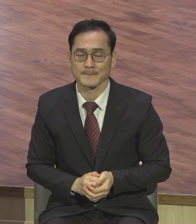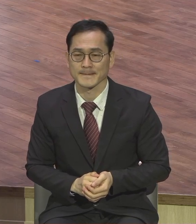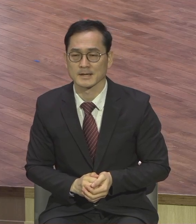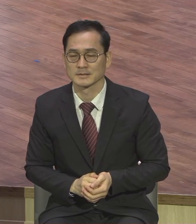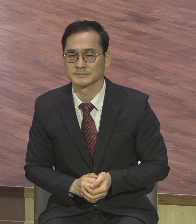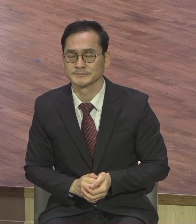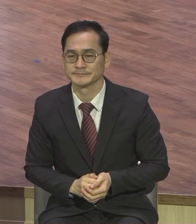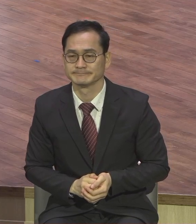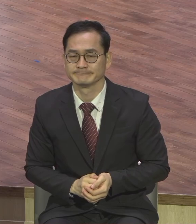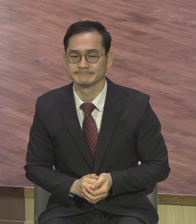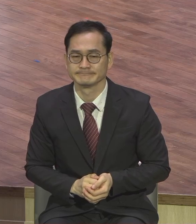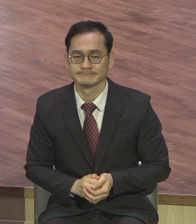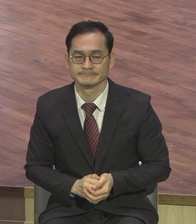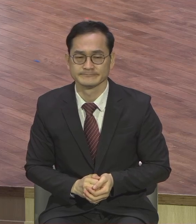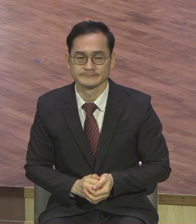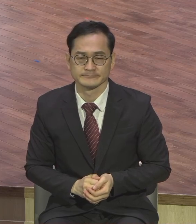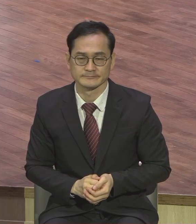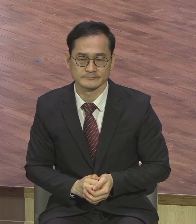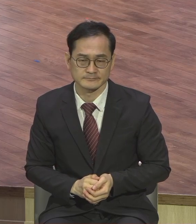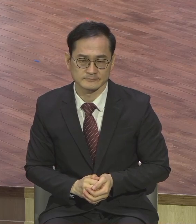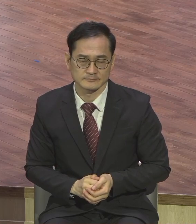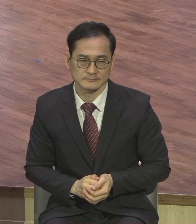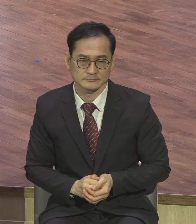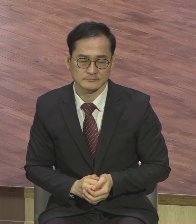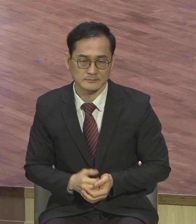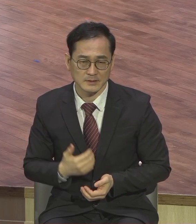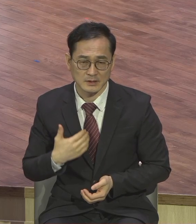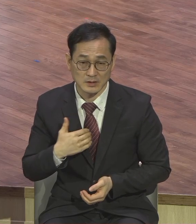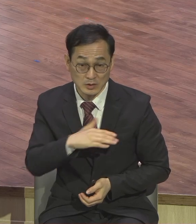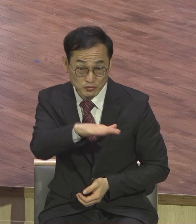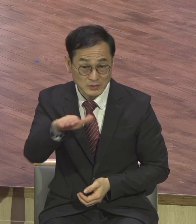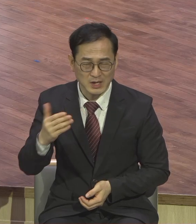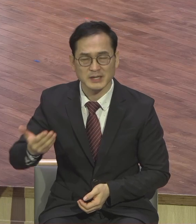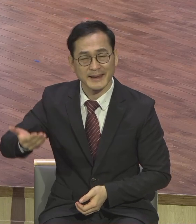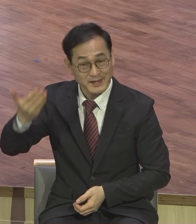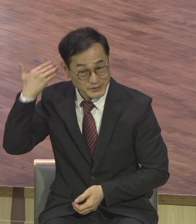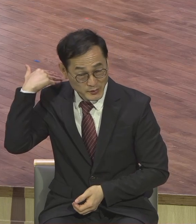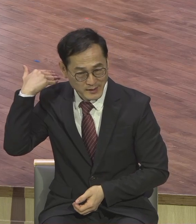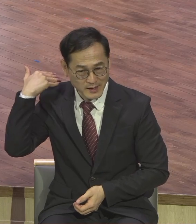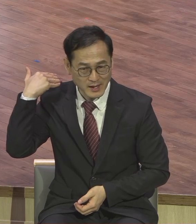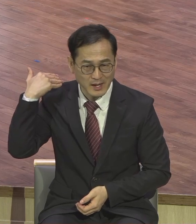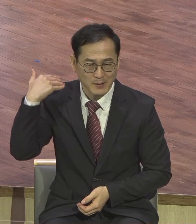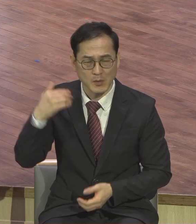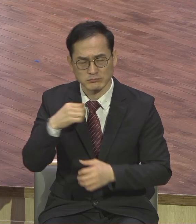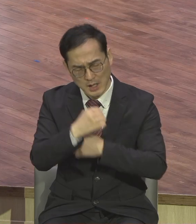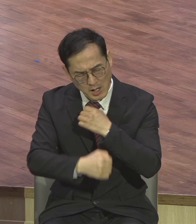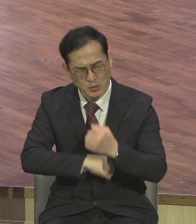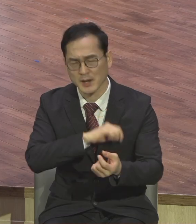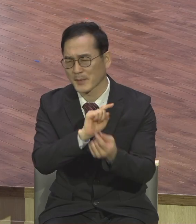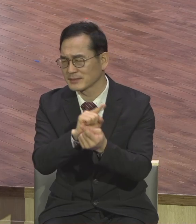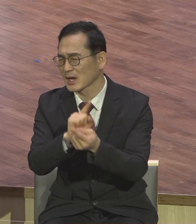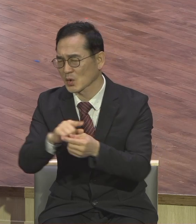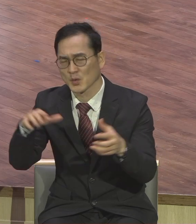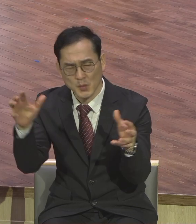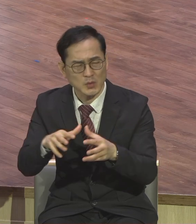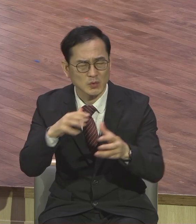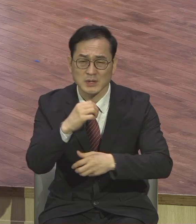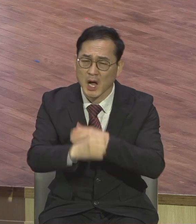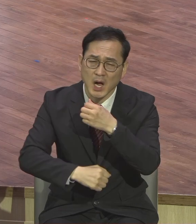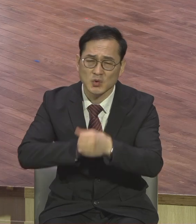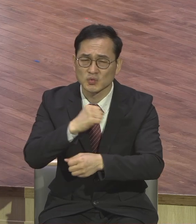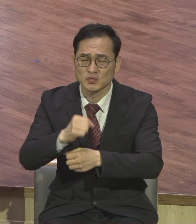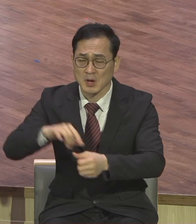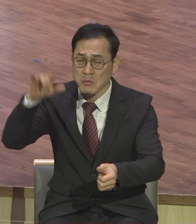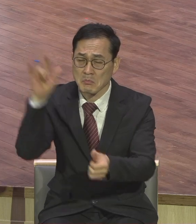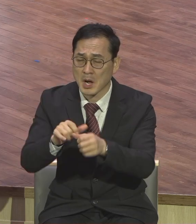속에서 자연스럽게 누려왔던 모든 이 자유를 하나도 누리지